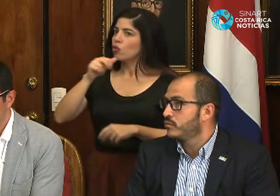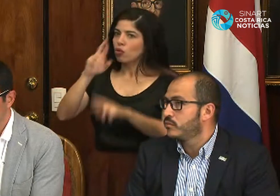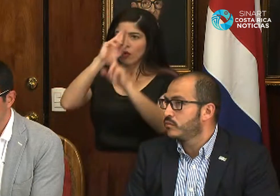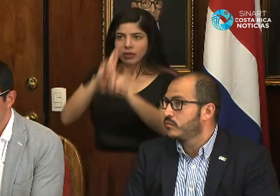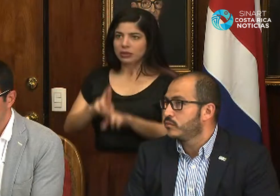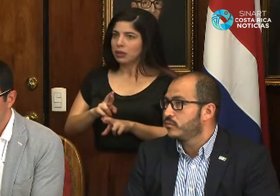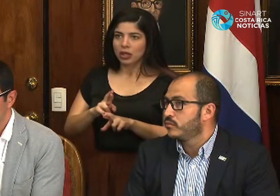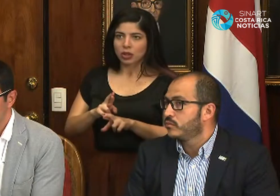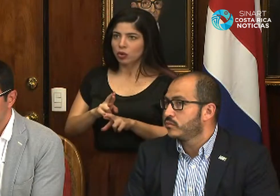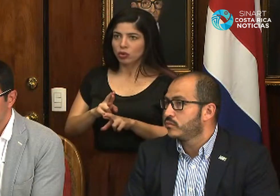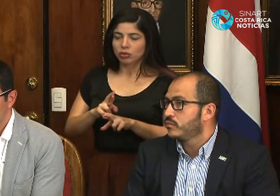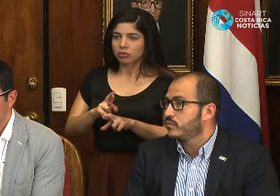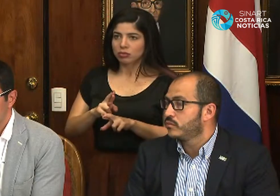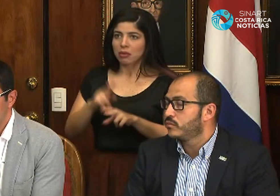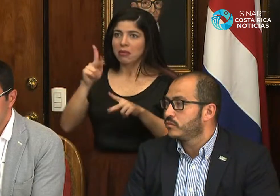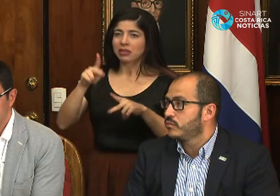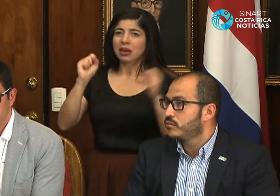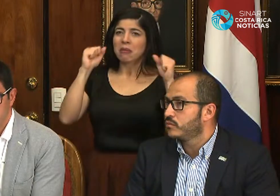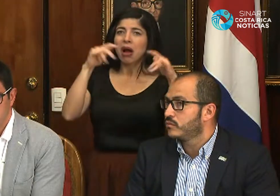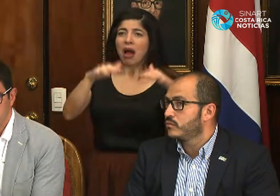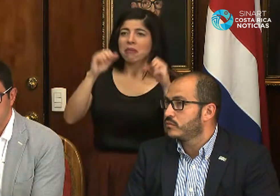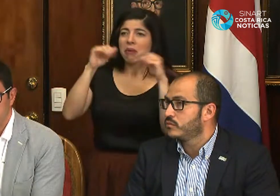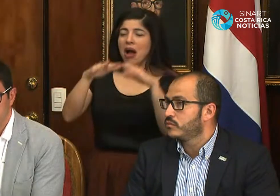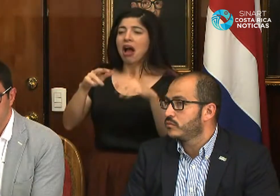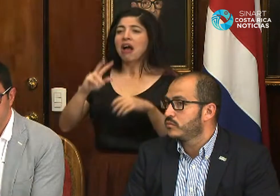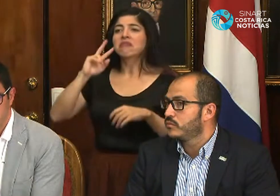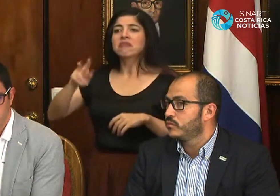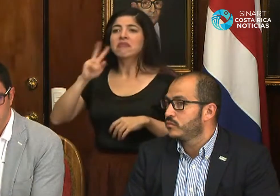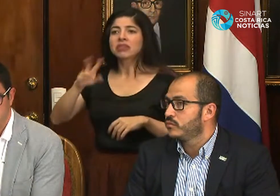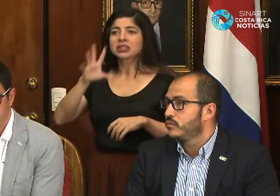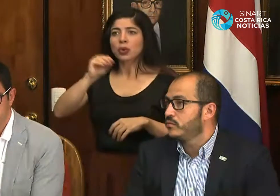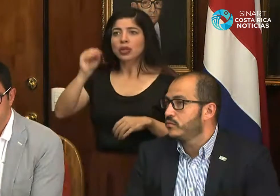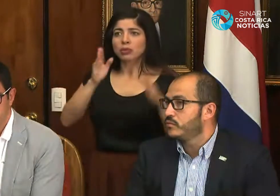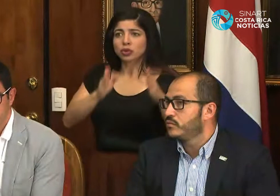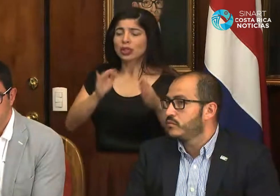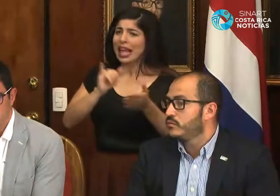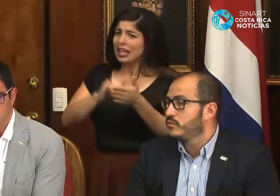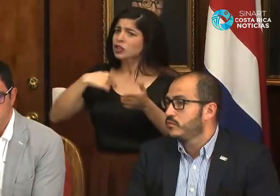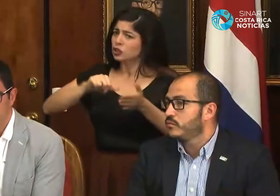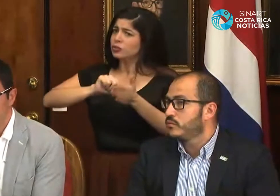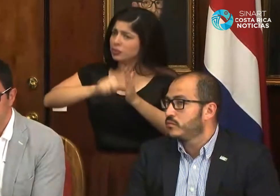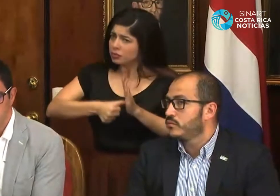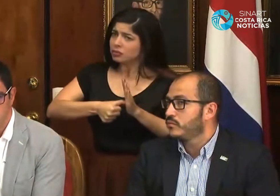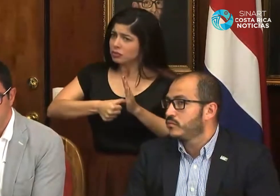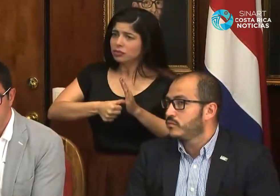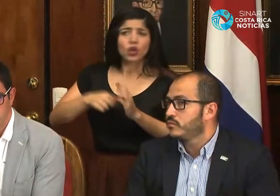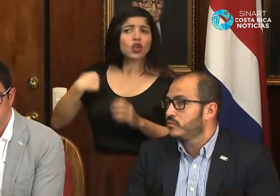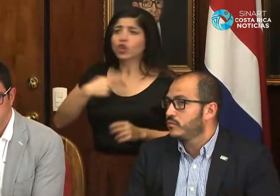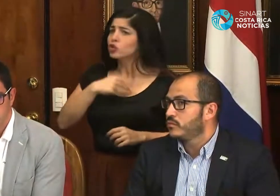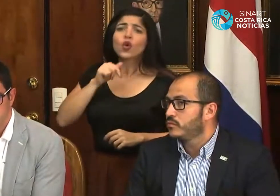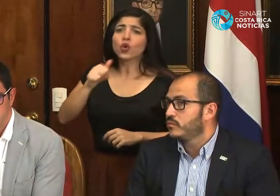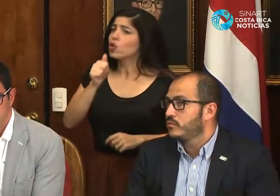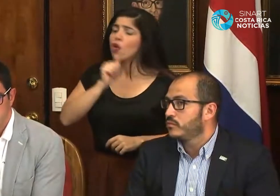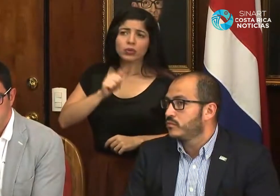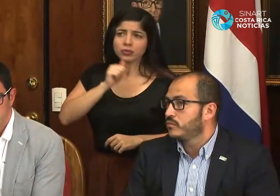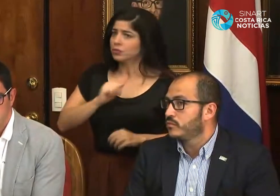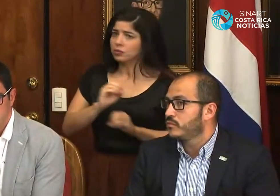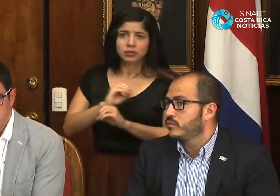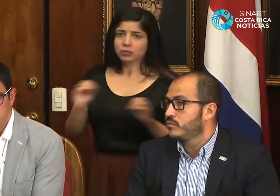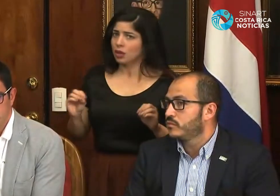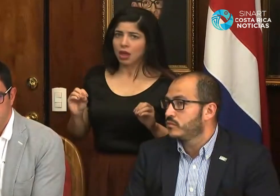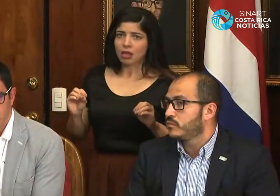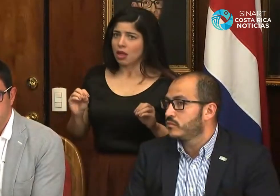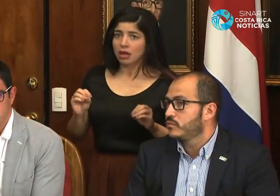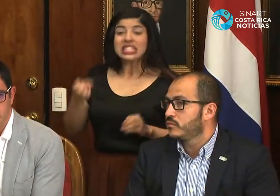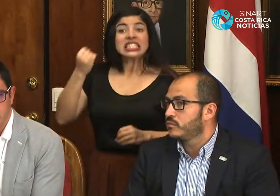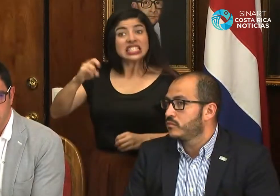irrespetadas. Y en eso quiero ser sumamente enfático, que no vamos a tolerar,